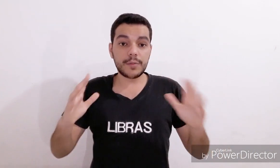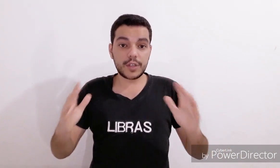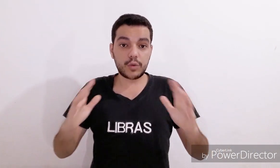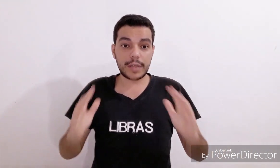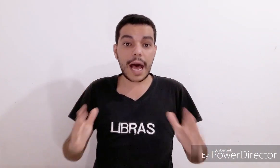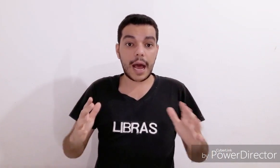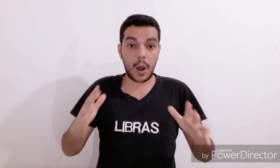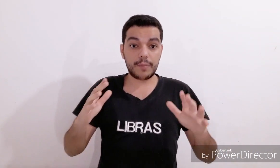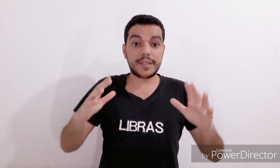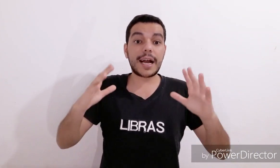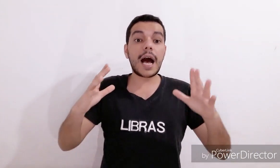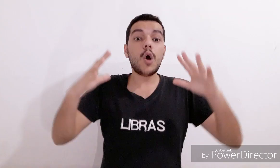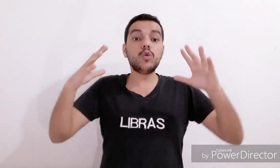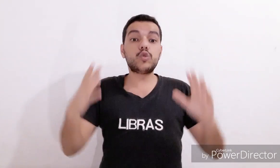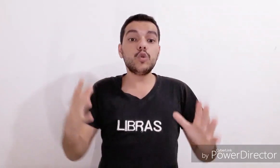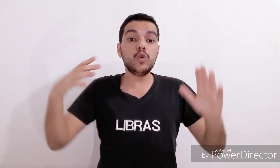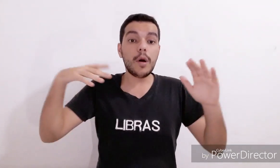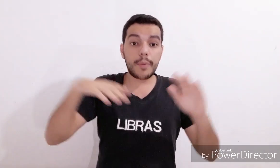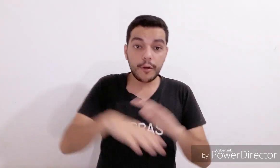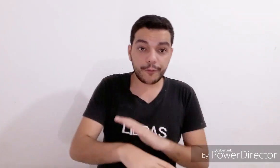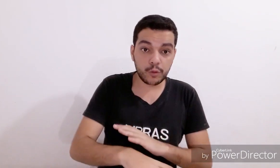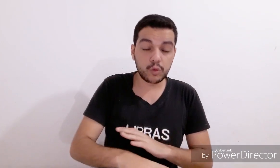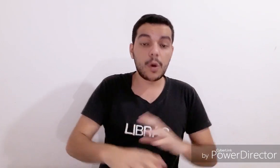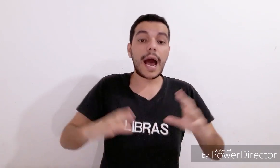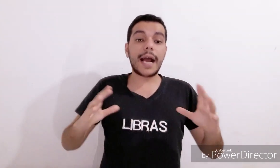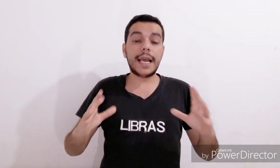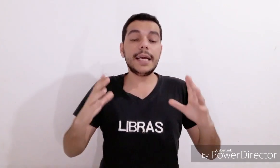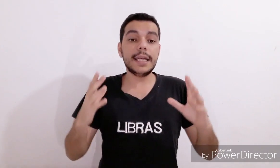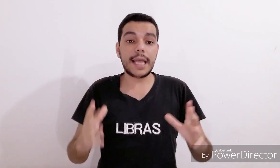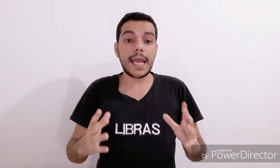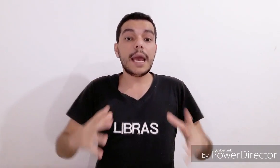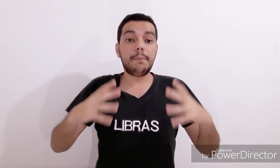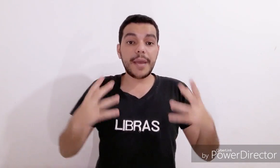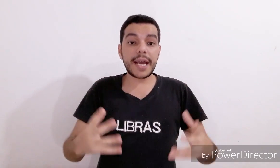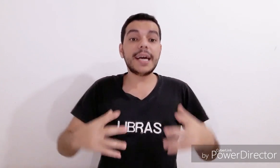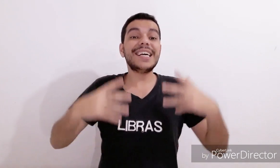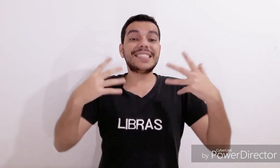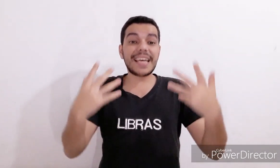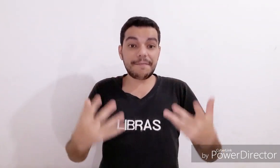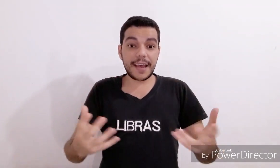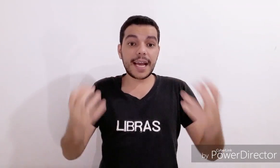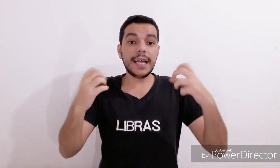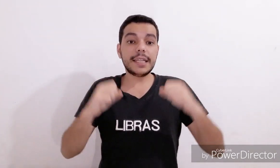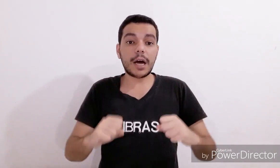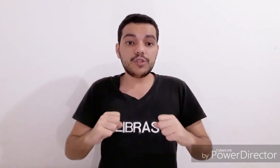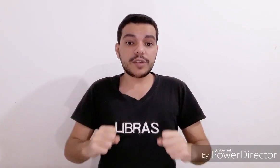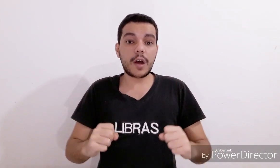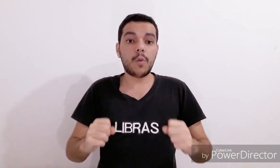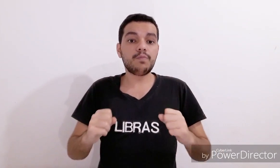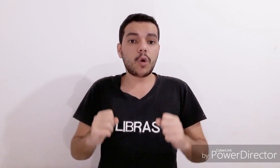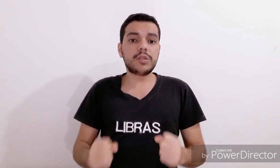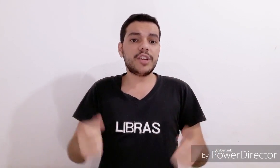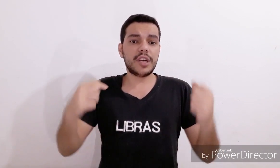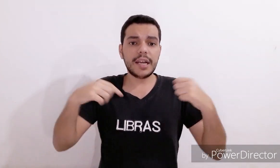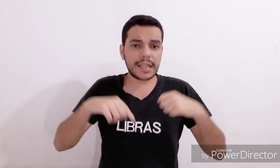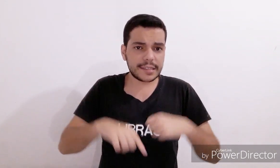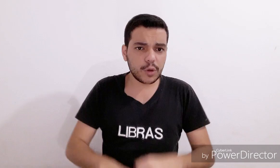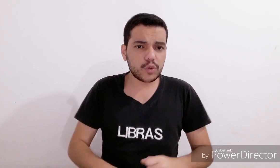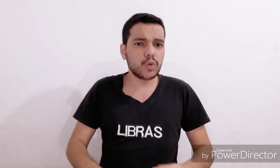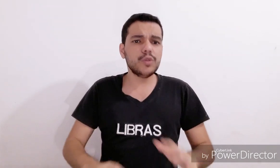vamos estudar será o surdo profundo, aquele que tem perca severa da audição, ou seja, nasceu